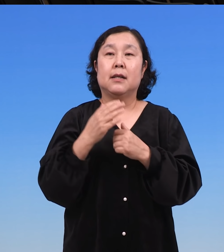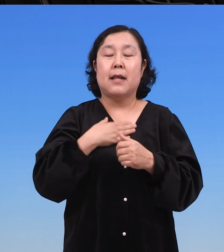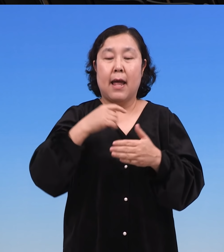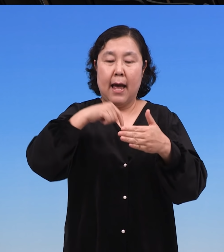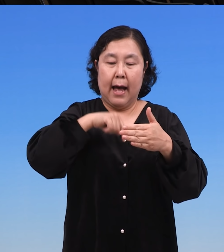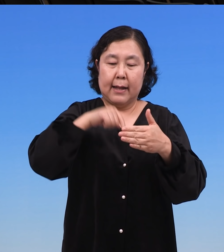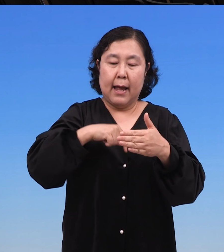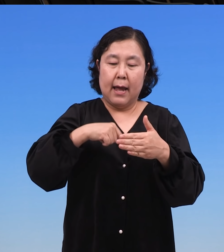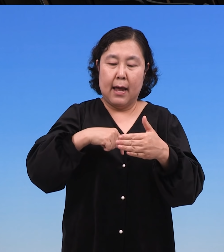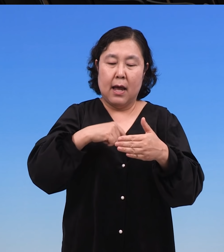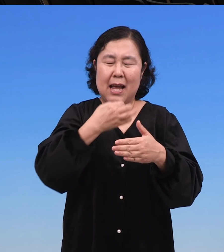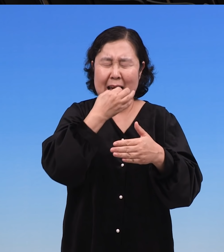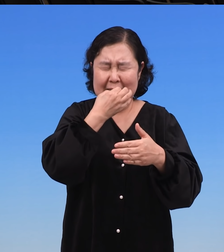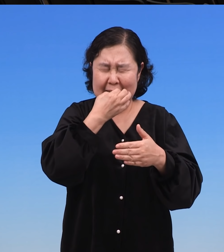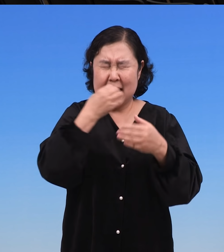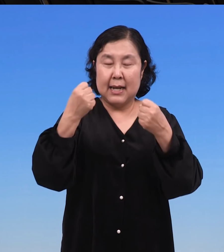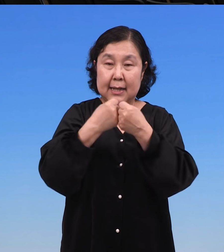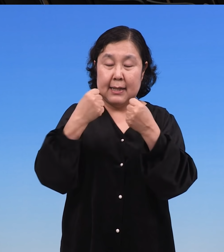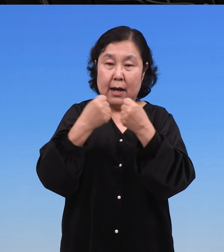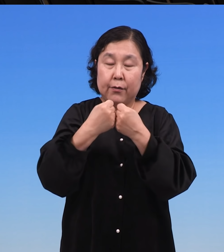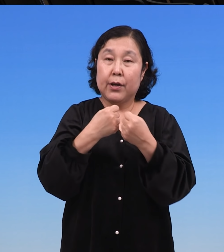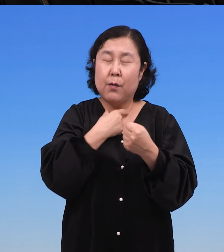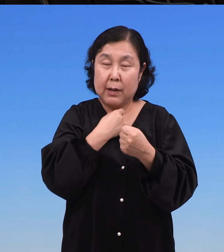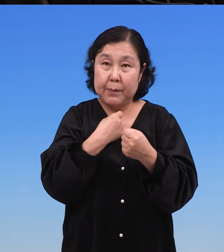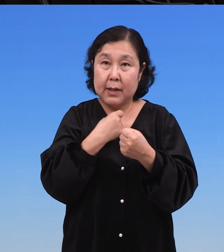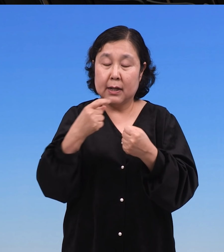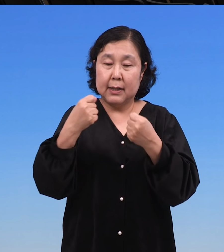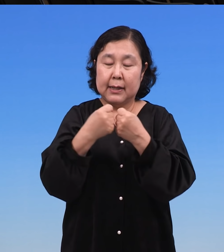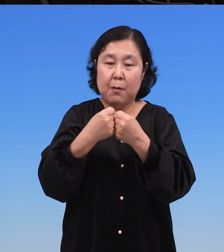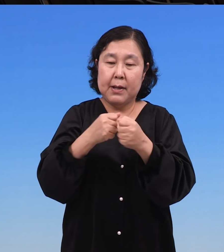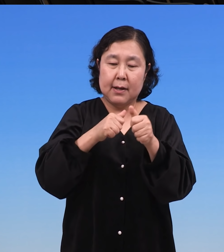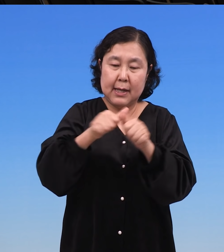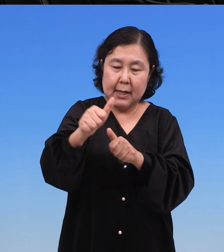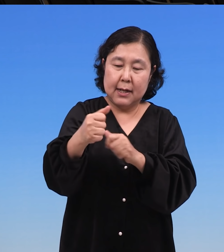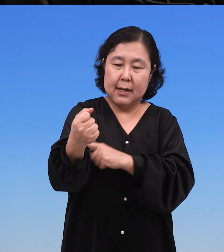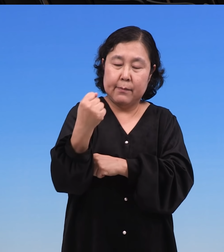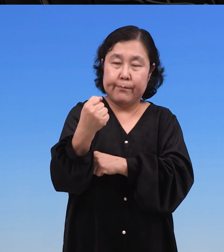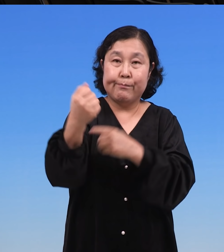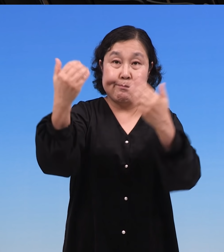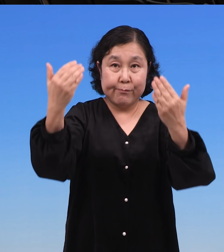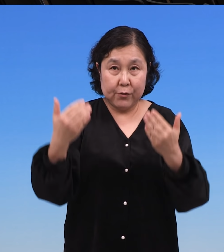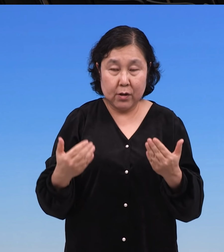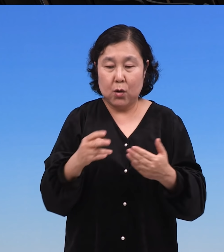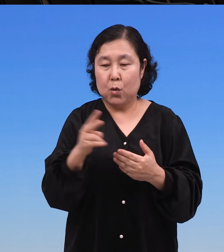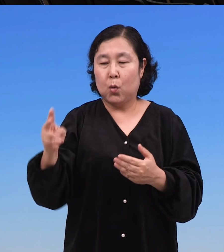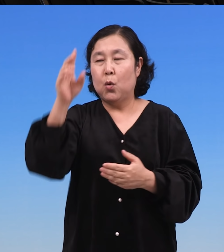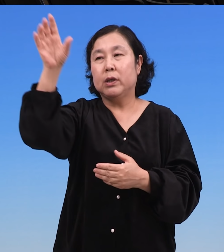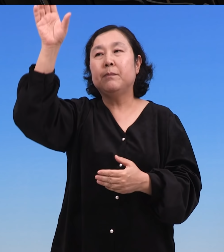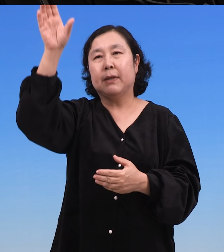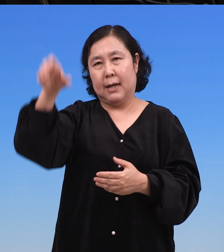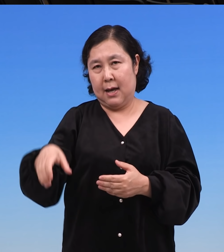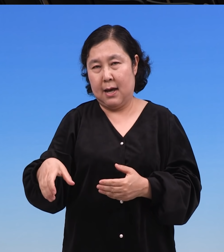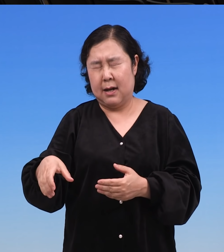본능과 싸워나가기를 원하는데 그 싸움에 이길 힘을 주시는 것이 십자가라는 것을 늘